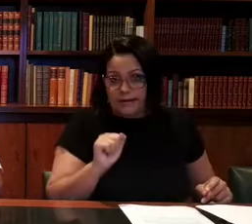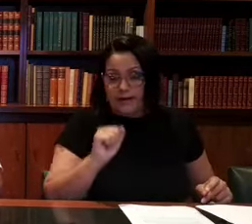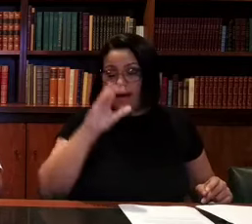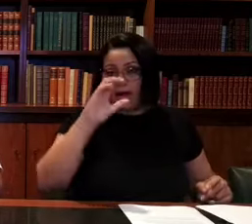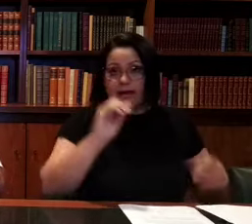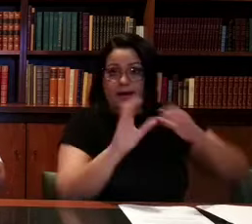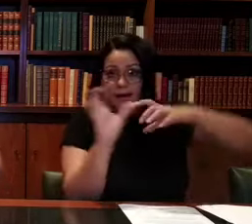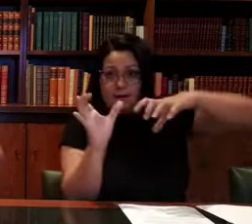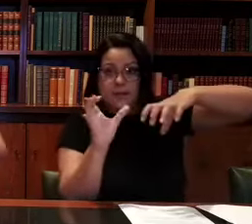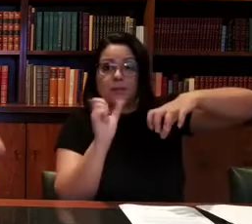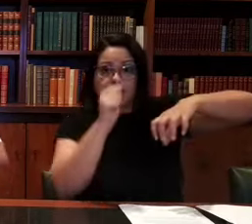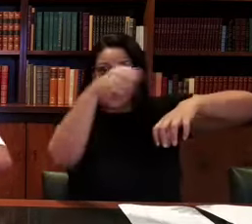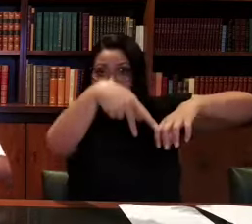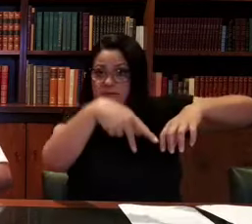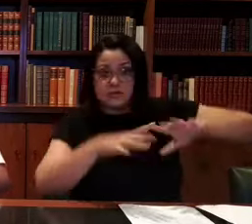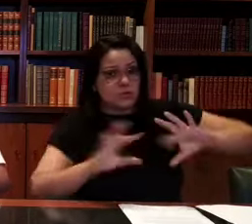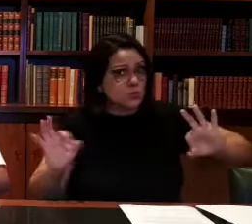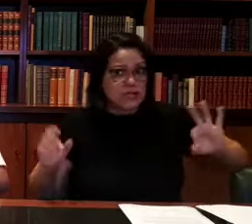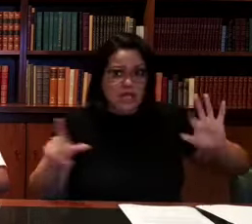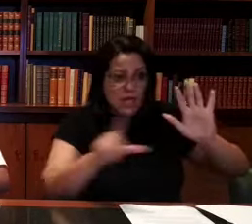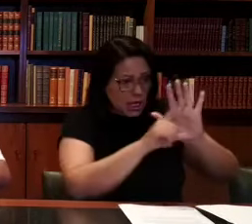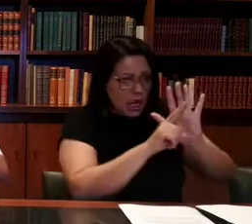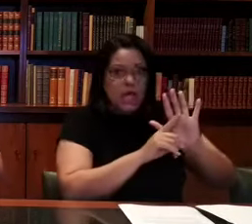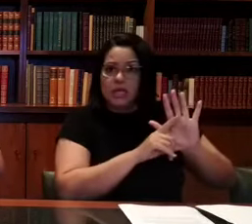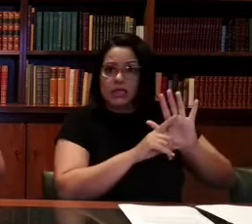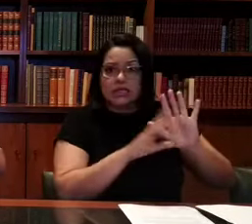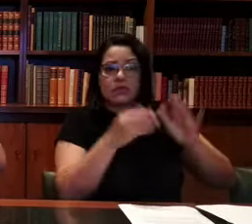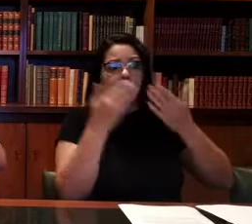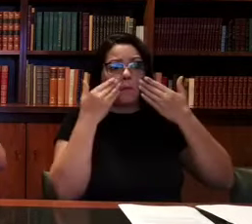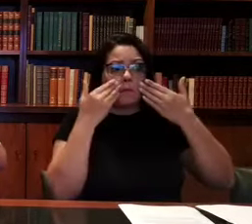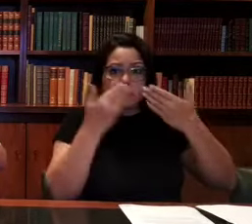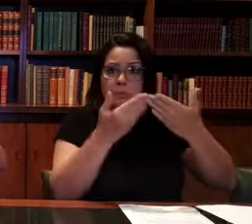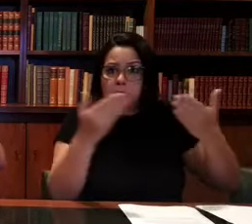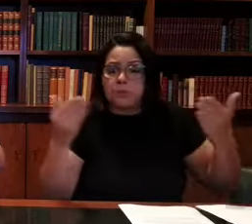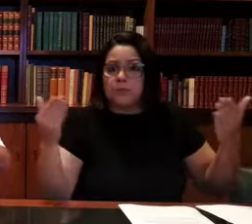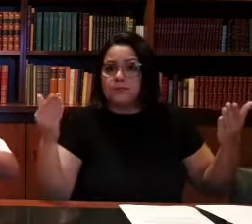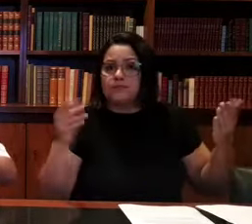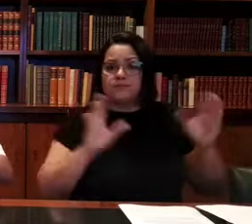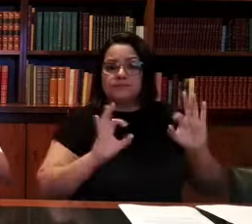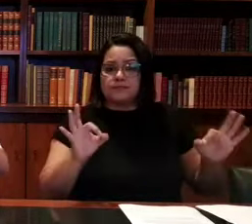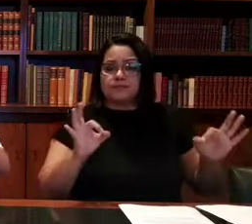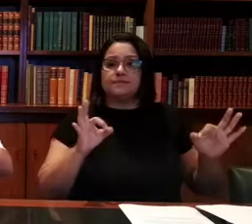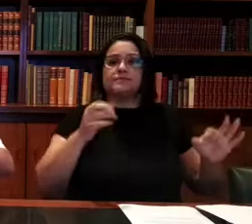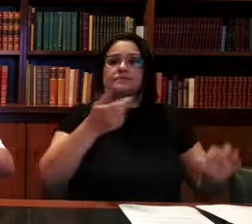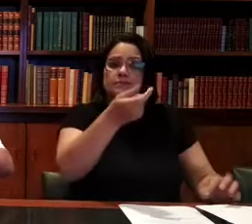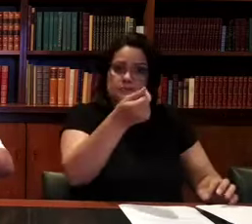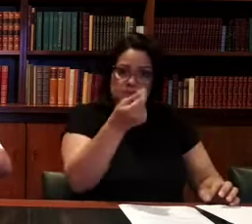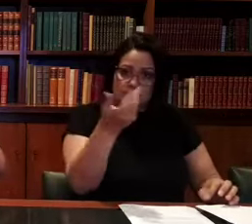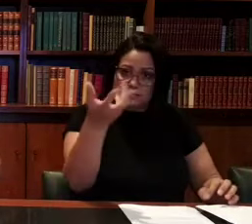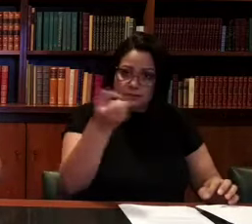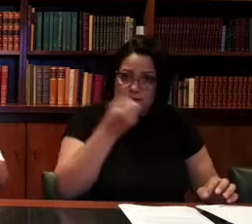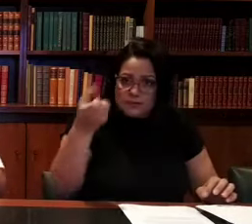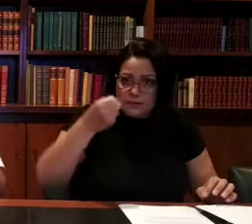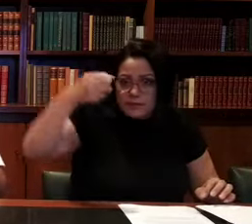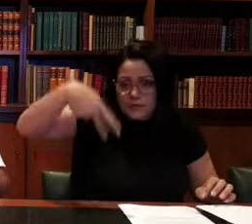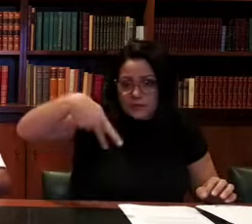aposentado pela cama também nada de legal nisso e na de público porque uma previdência lá